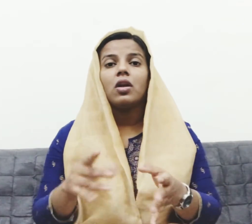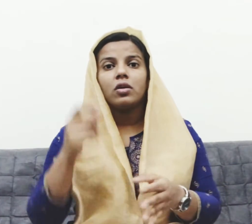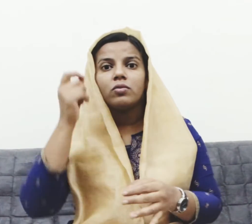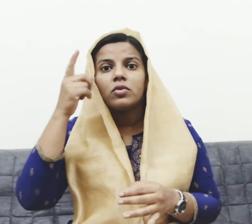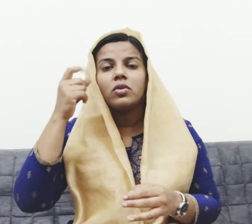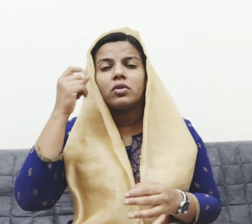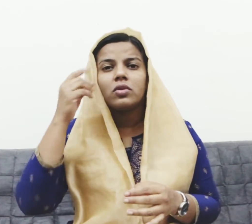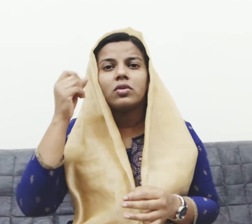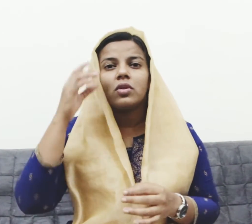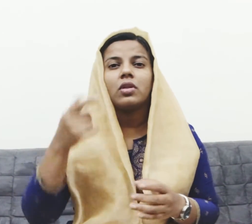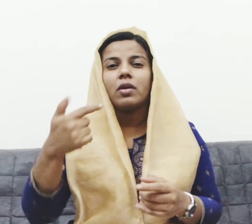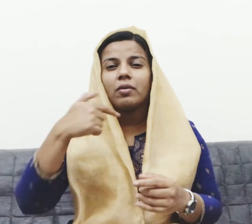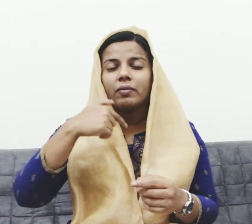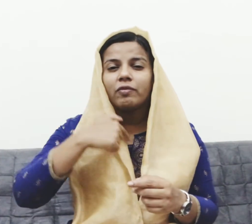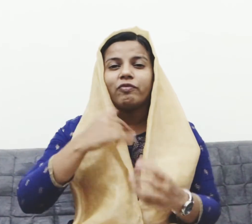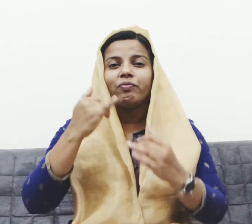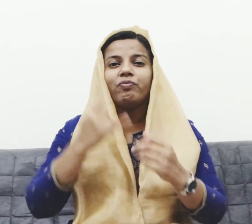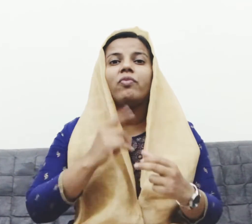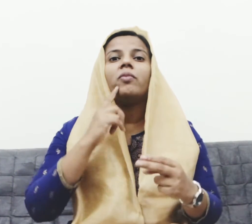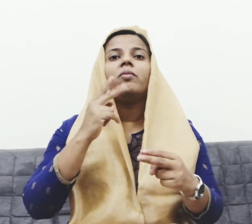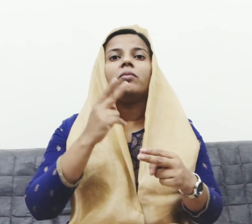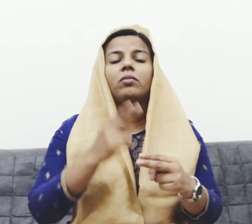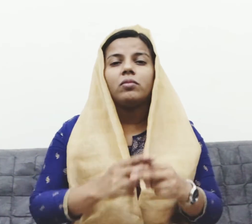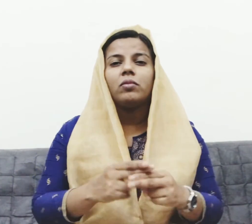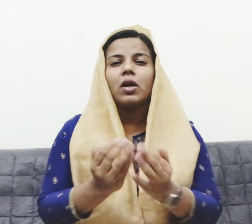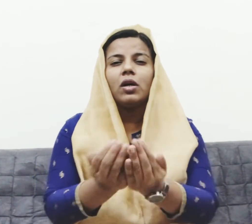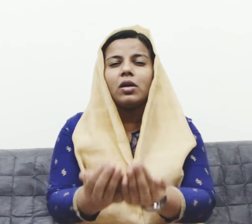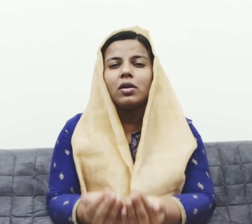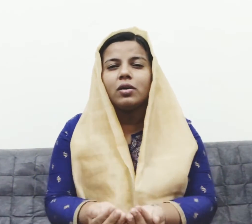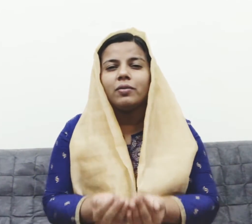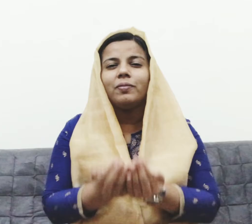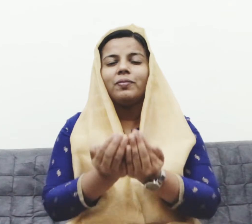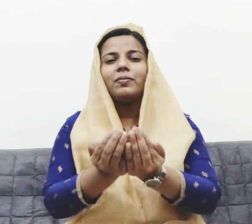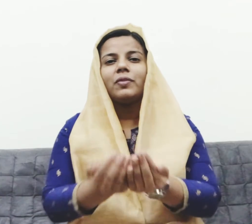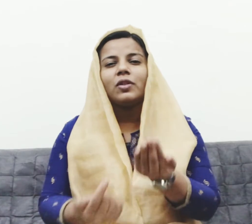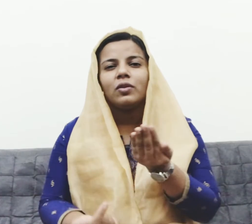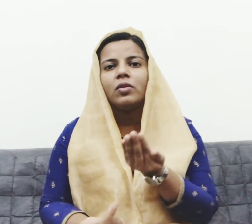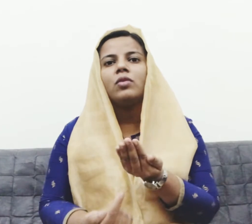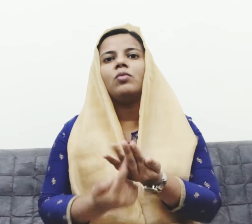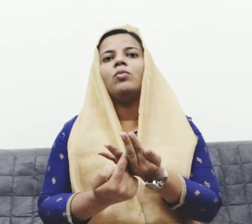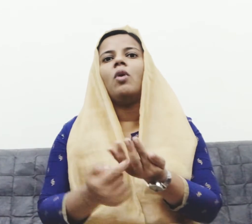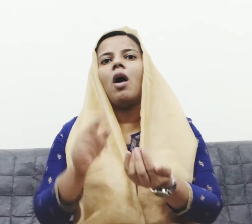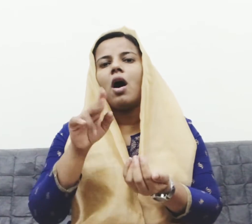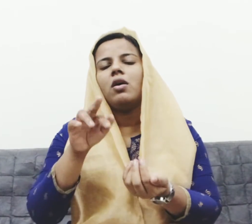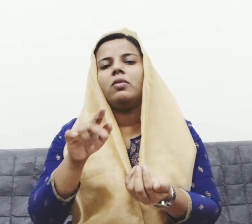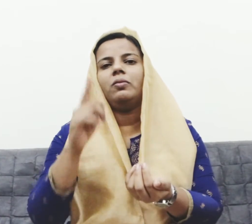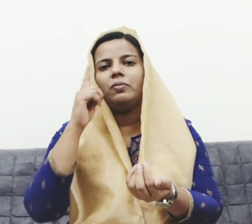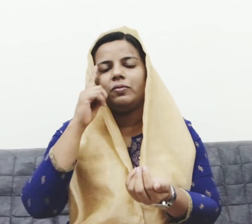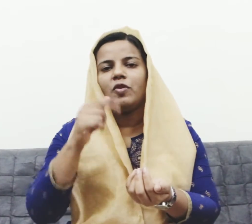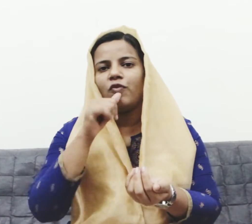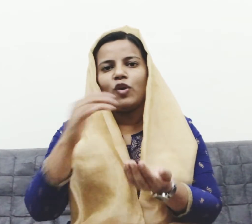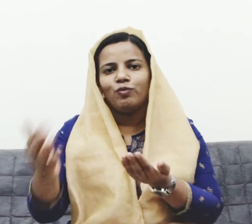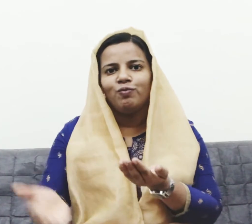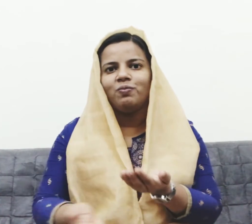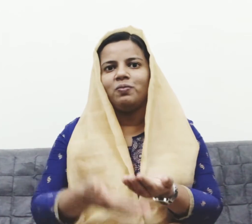എന്നുള്ള ചിന്തകൾ ഒരു ദൈവഭയത്തിൻ്റെ ഉള്ളിൽ വരുമ്പോൾ ഓർത്തോണം, നൗകയ്ക്ക് ചെറുകെ കിഴുത്ത വീണിട്ടുണ്ട്, വെള്ളം കയറാൻ